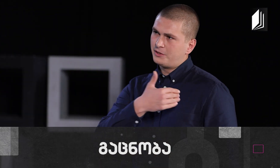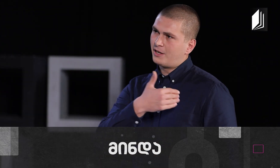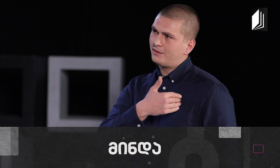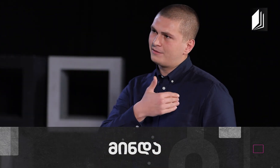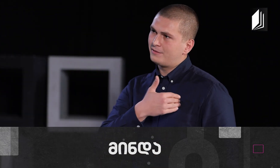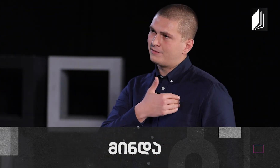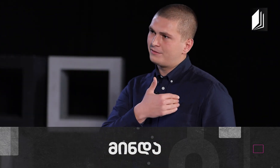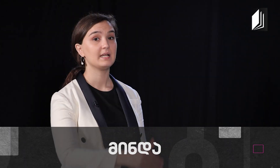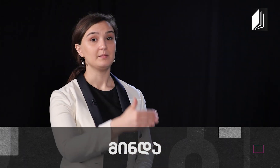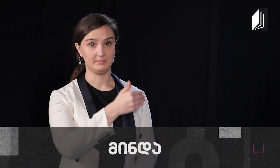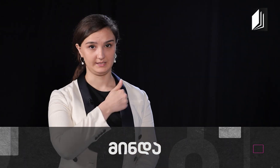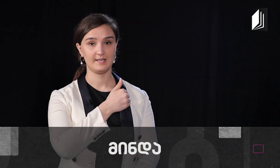მინდა. მინდა.